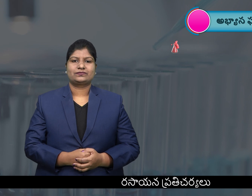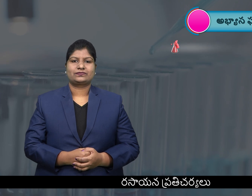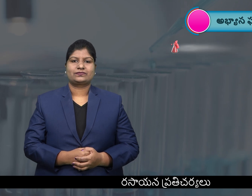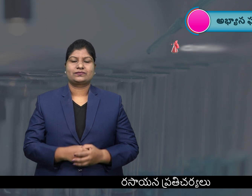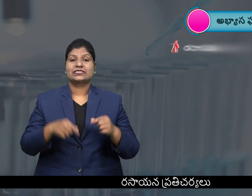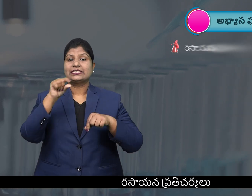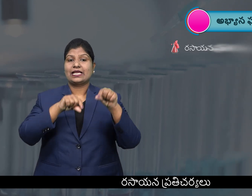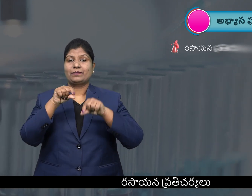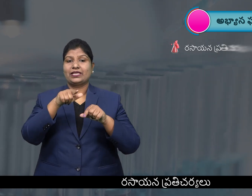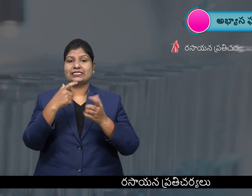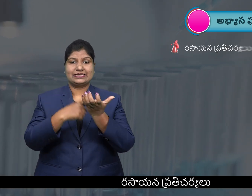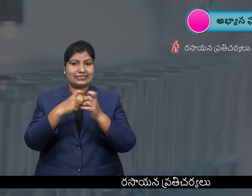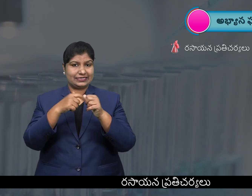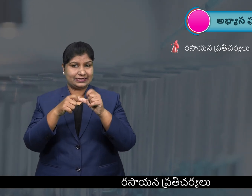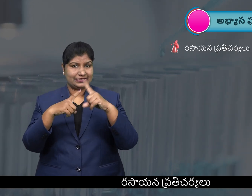రసాయన ప్రతిచర్యలు,